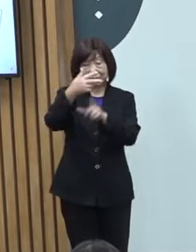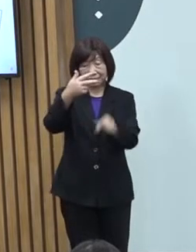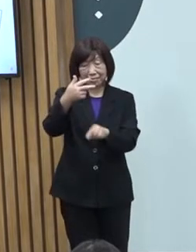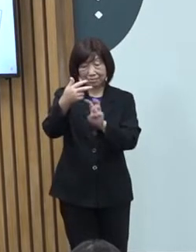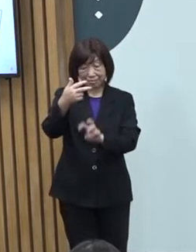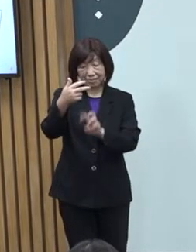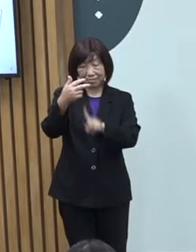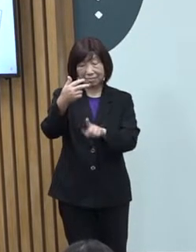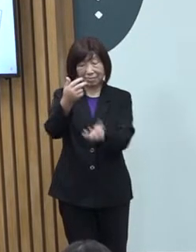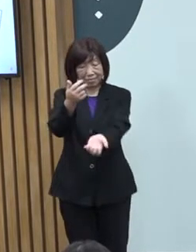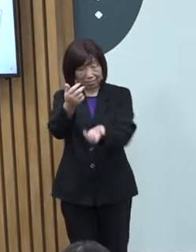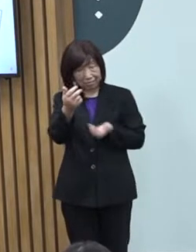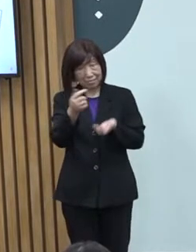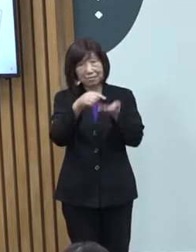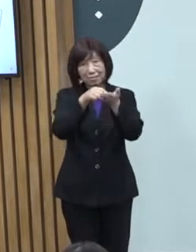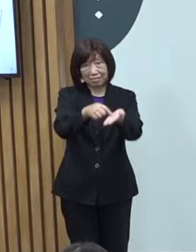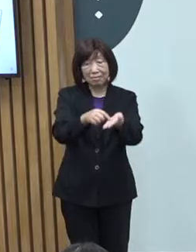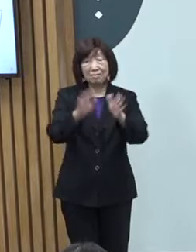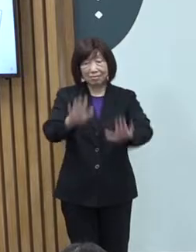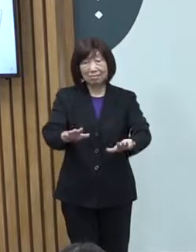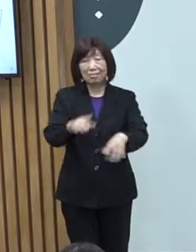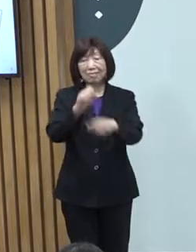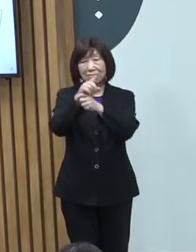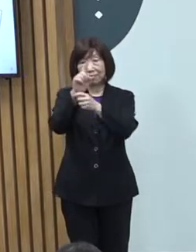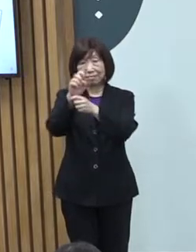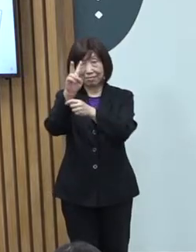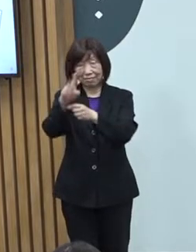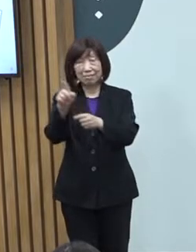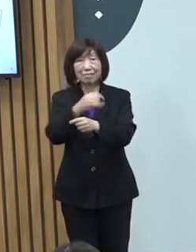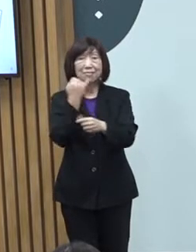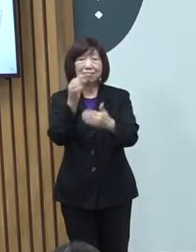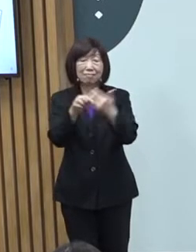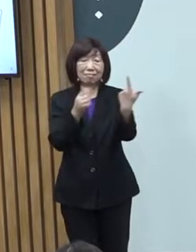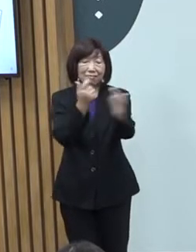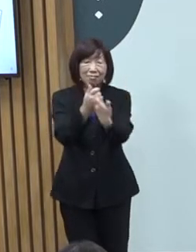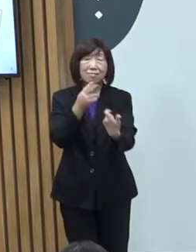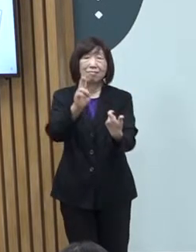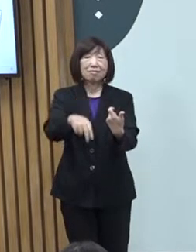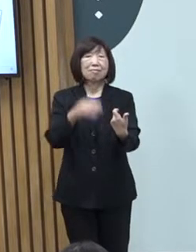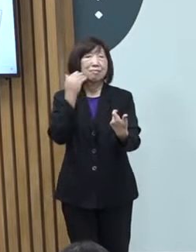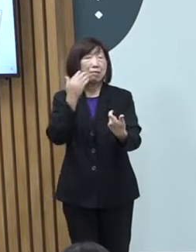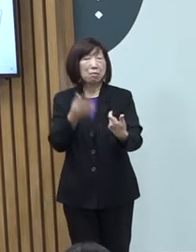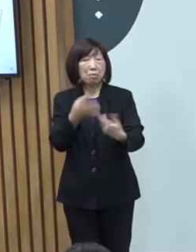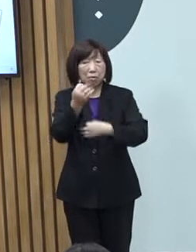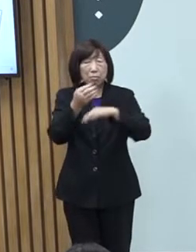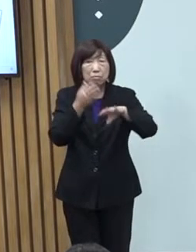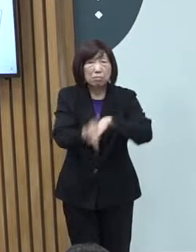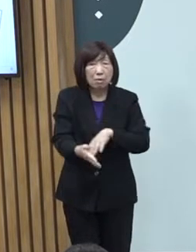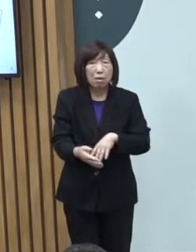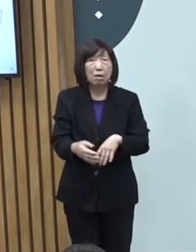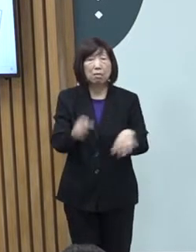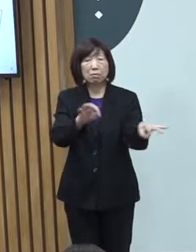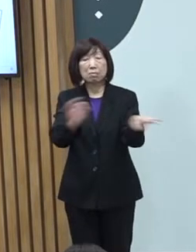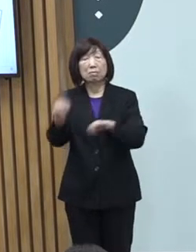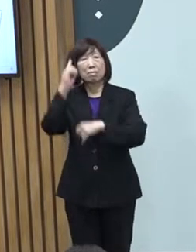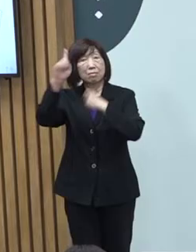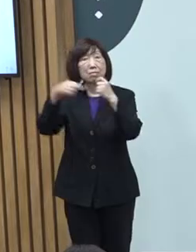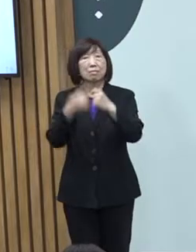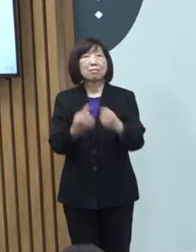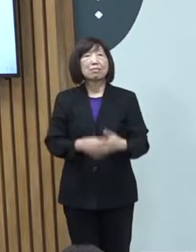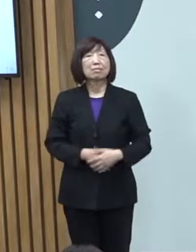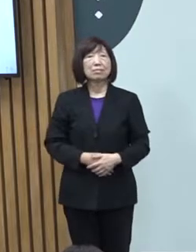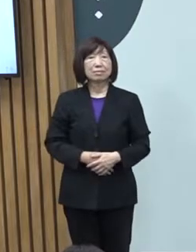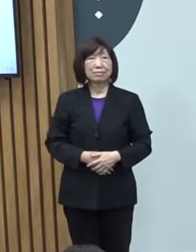申请，那今年才可以适用这个新的规定。那如果逾期了就要到下一次才能适用。